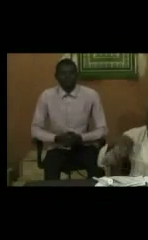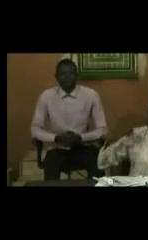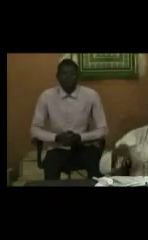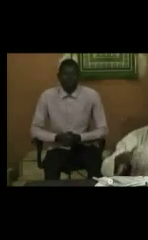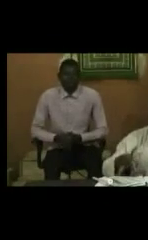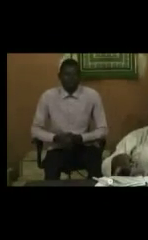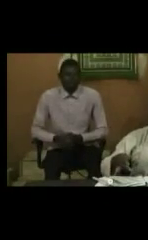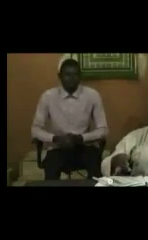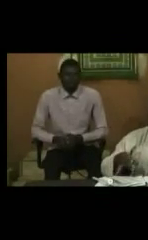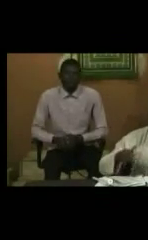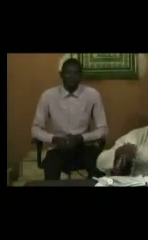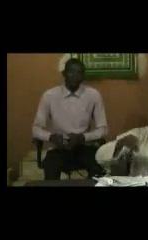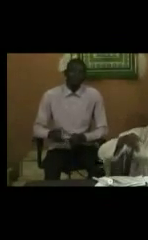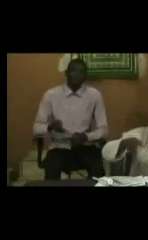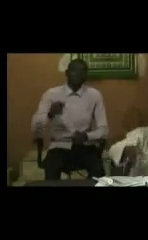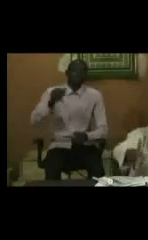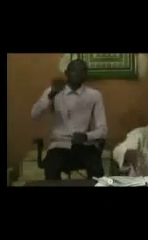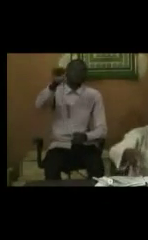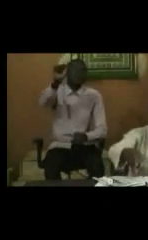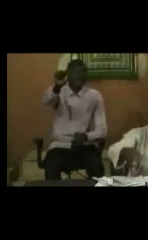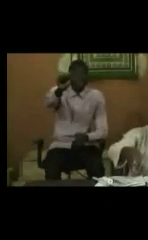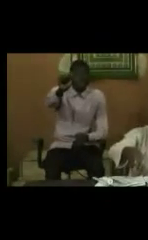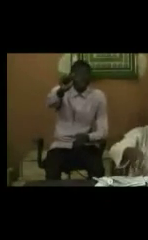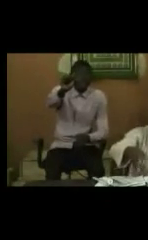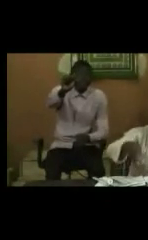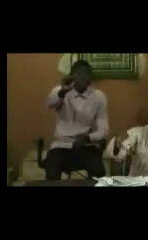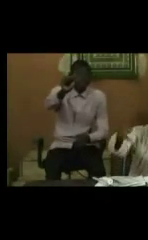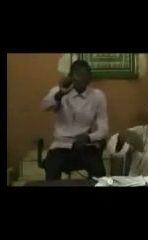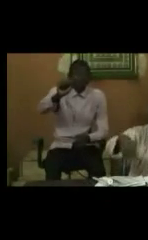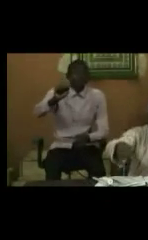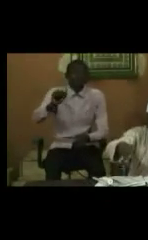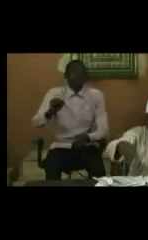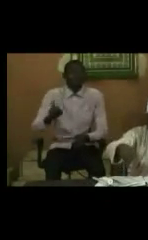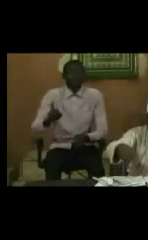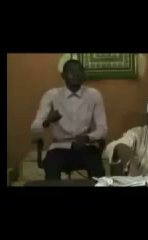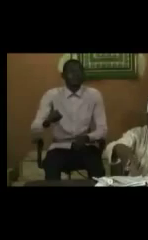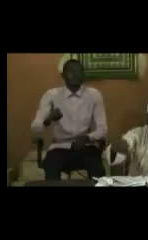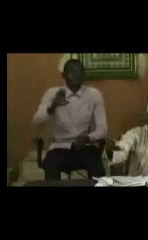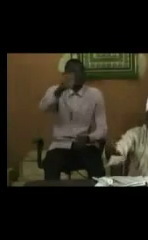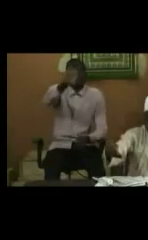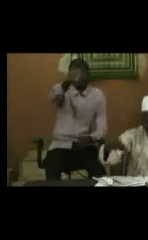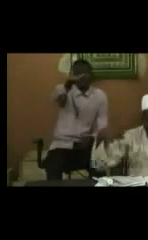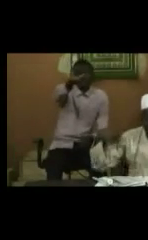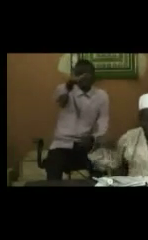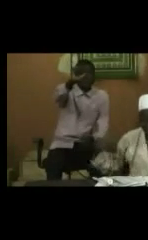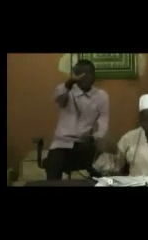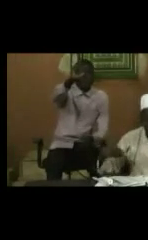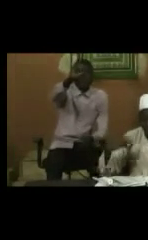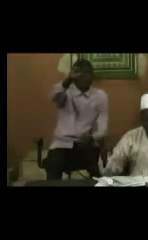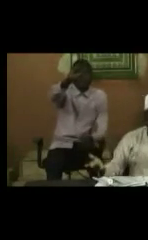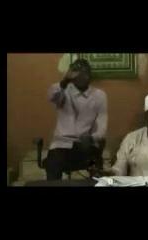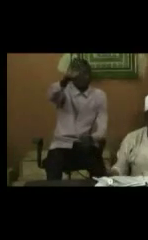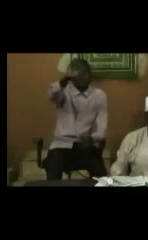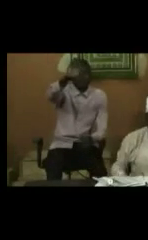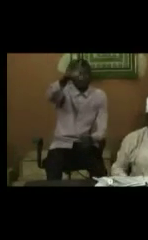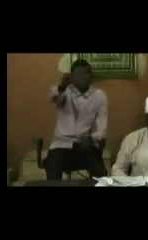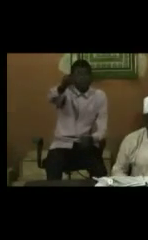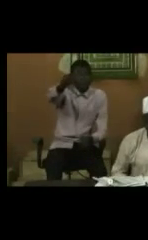olon gba lo fun won ketekete yen wa ninu ona wa nulu tele tele so wa jade obo si won